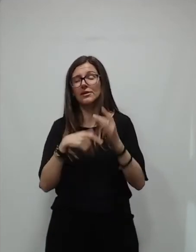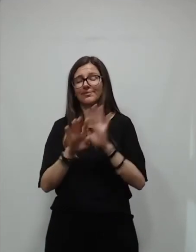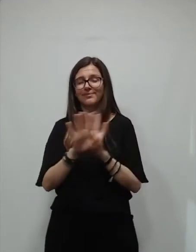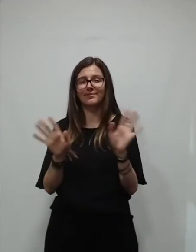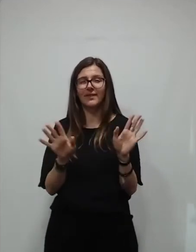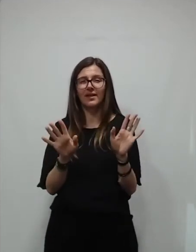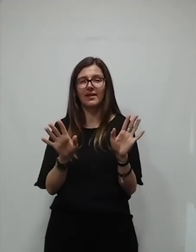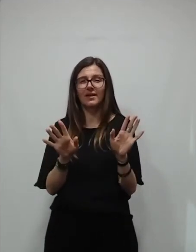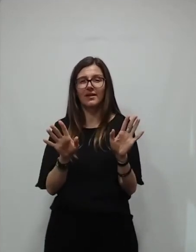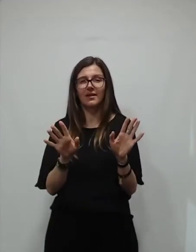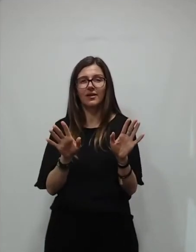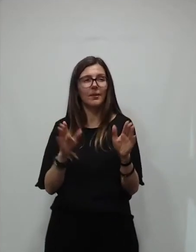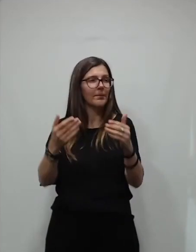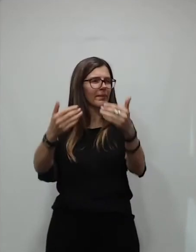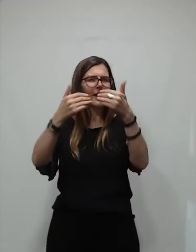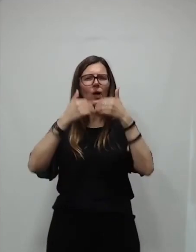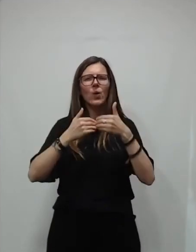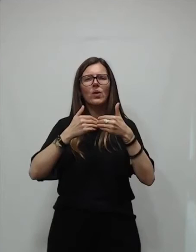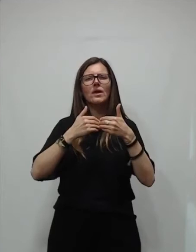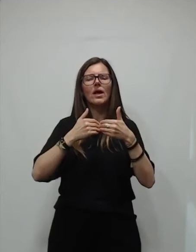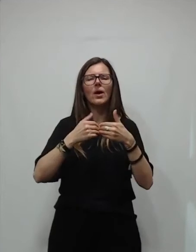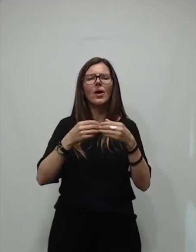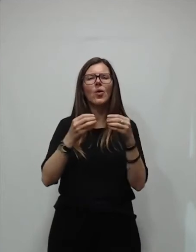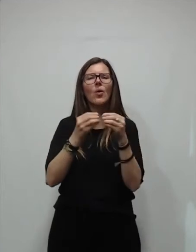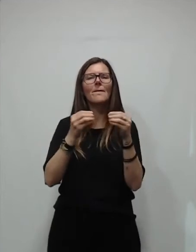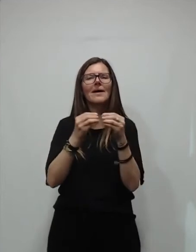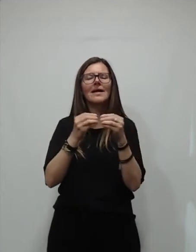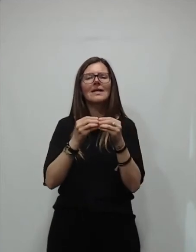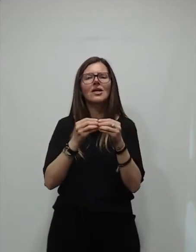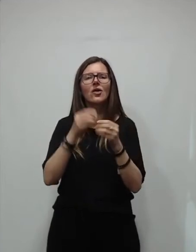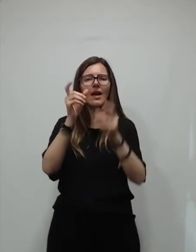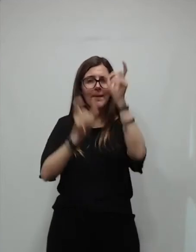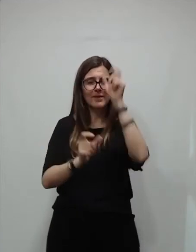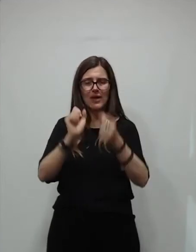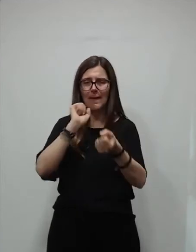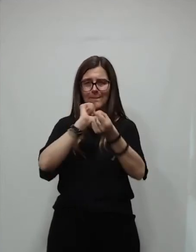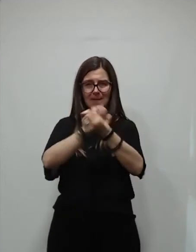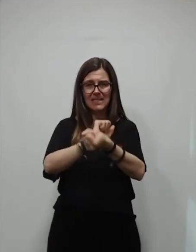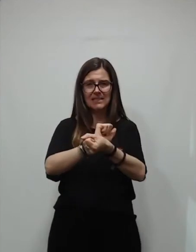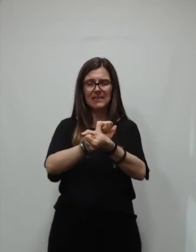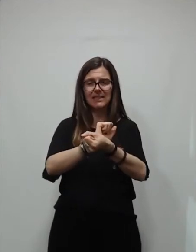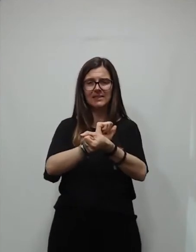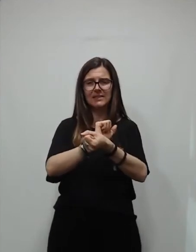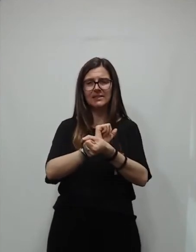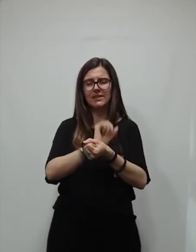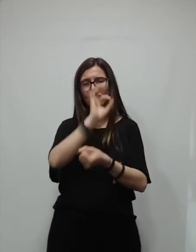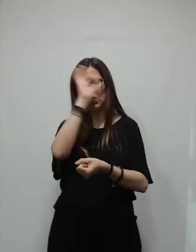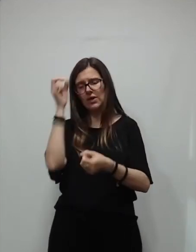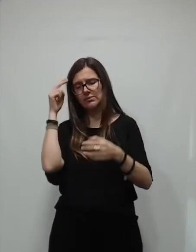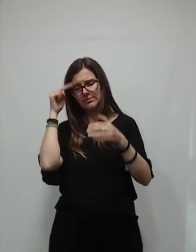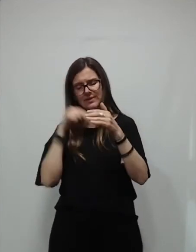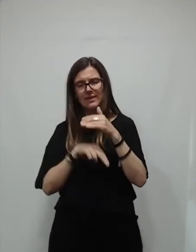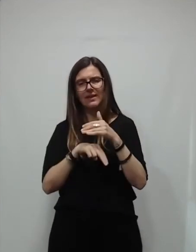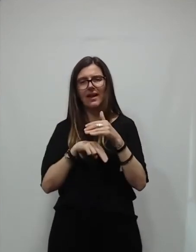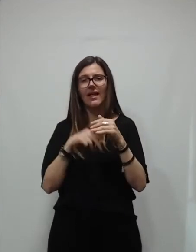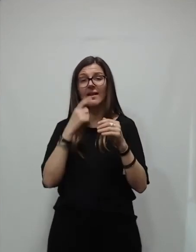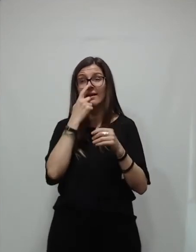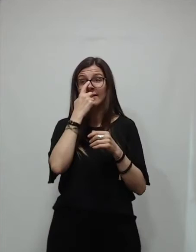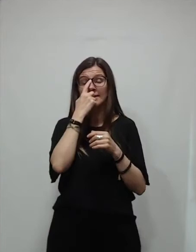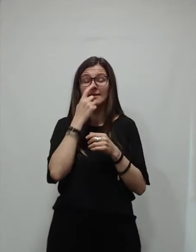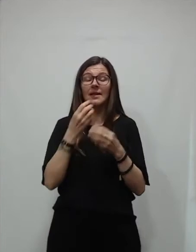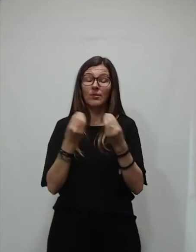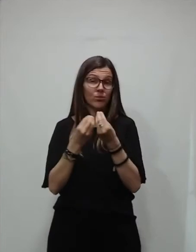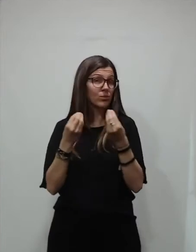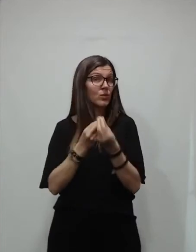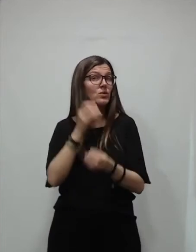lo que preguntaba el compañero sobre los privados de libertad y la cantidad de gente y también